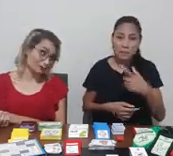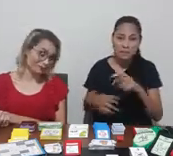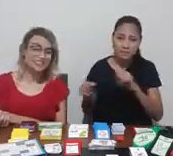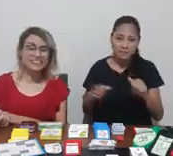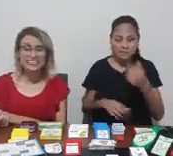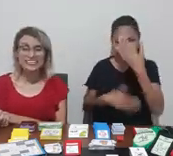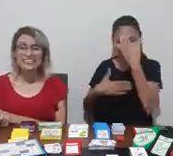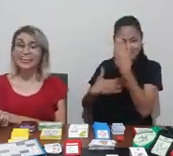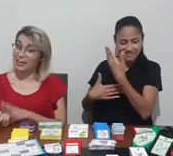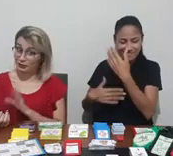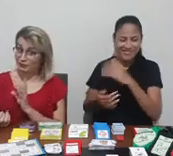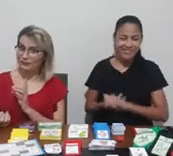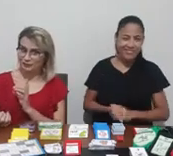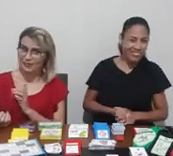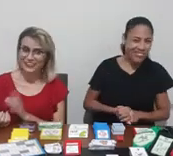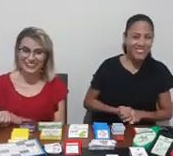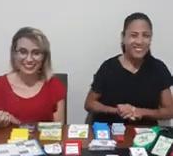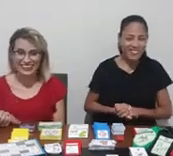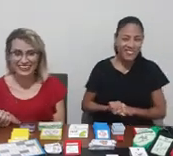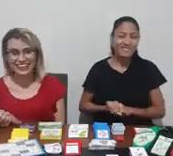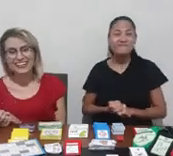Saúde, ao vivo.